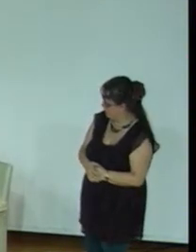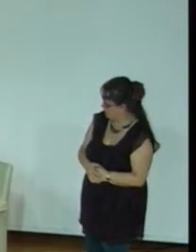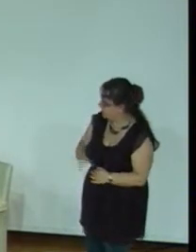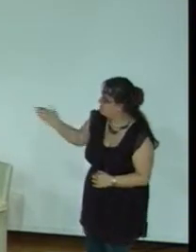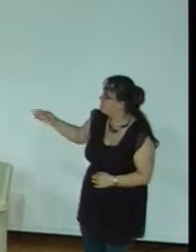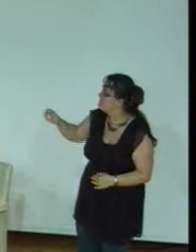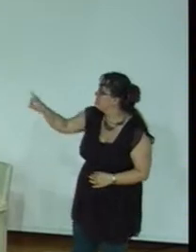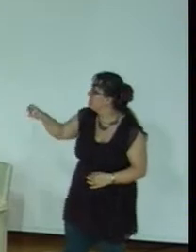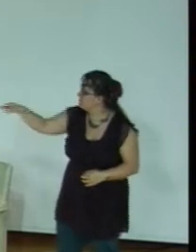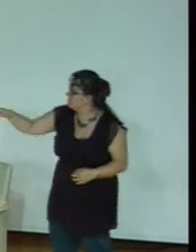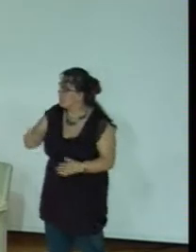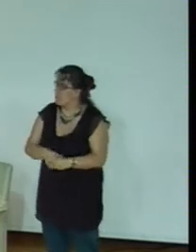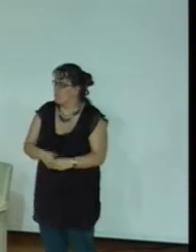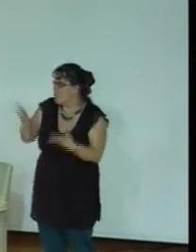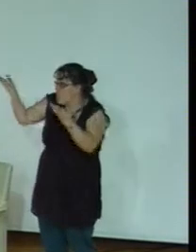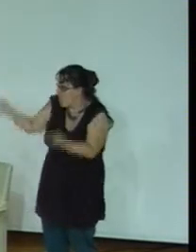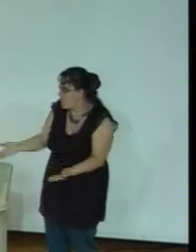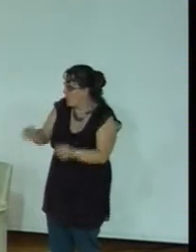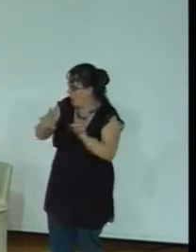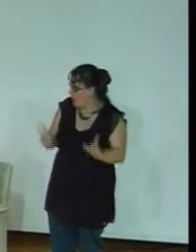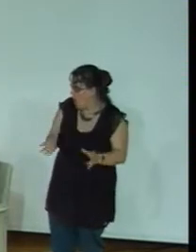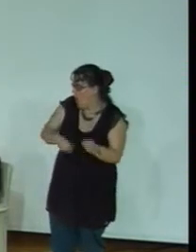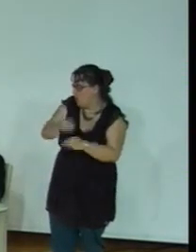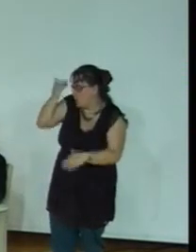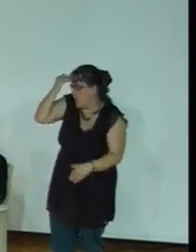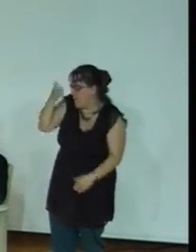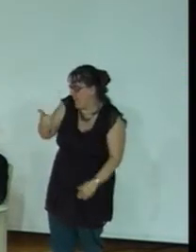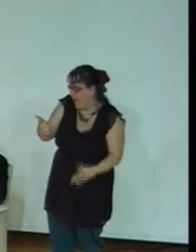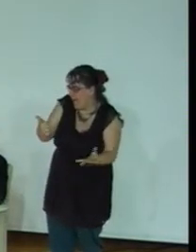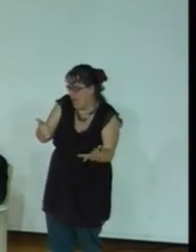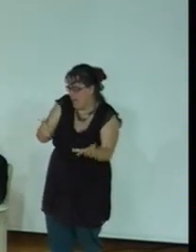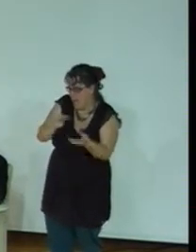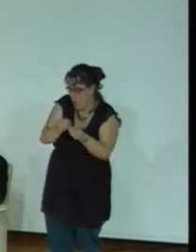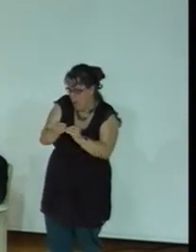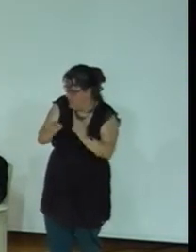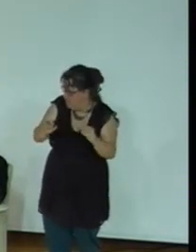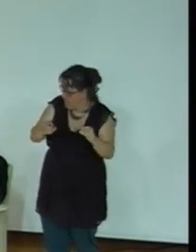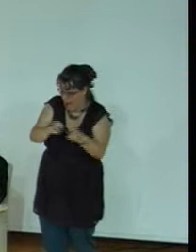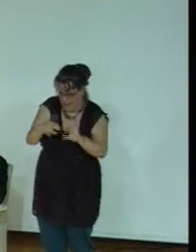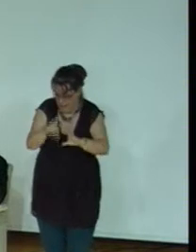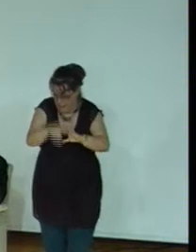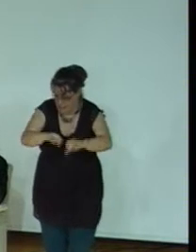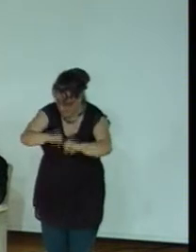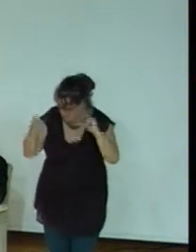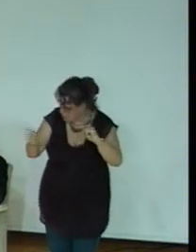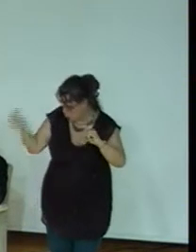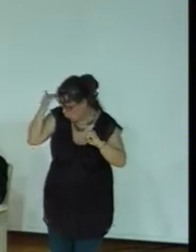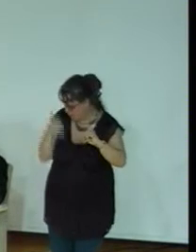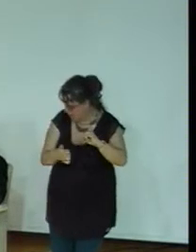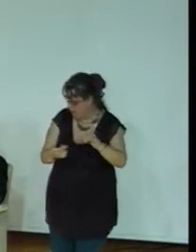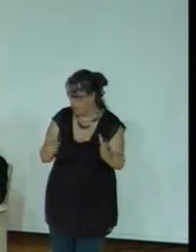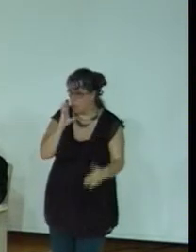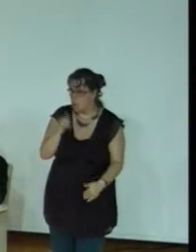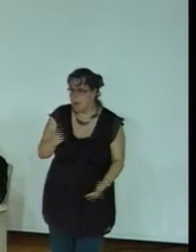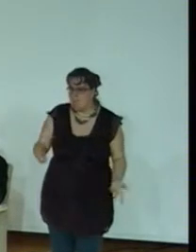En tant qu'informaticien et surtout connaissant le nœud du problème, c'est-à-dire Internet, là où tout se passe, qu'est-ce qui fait que